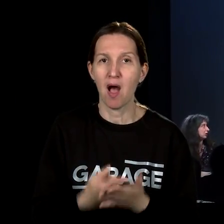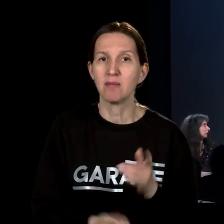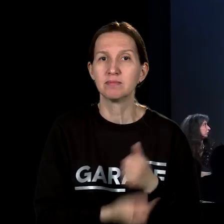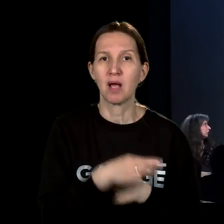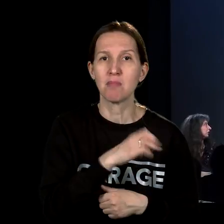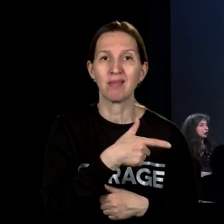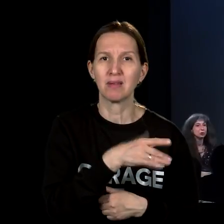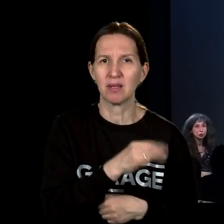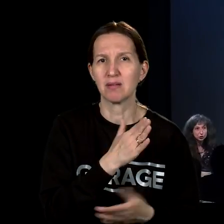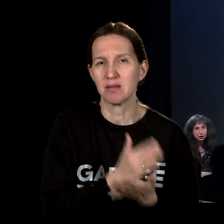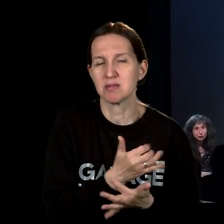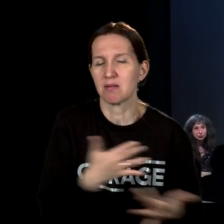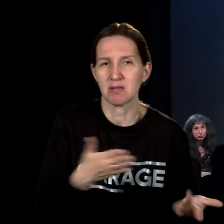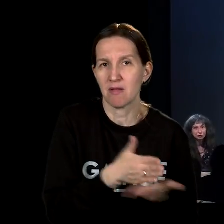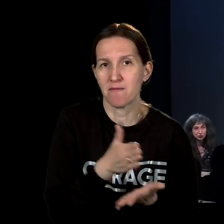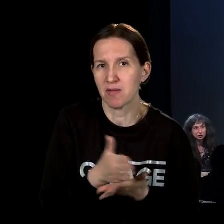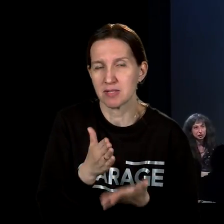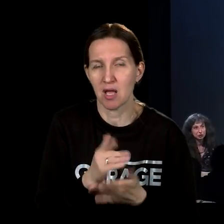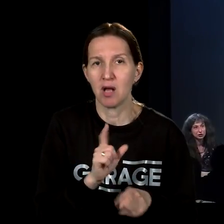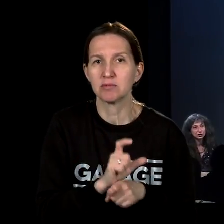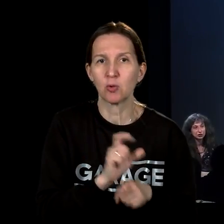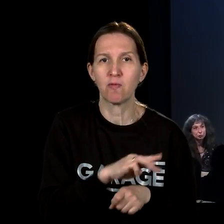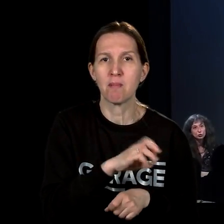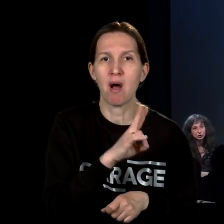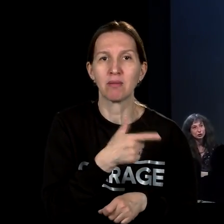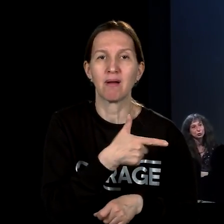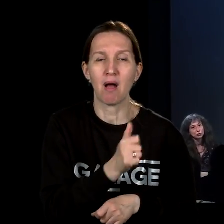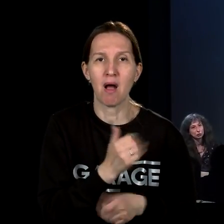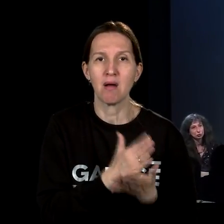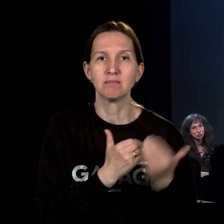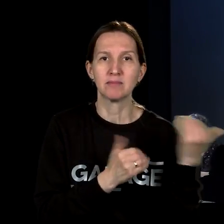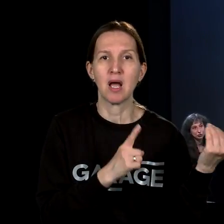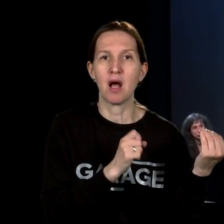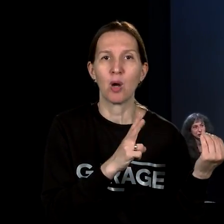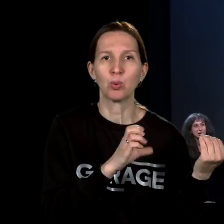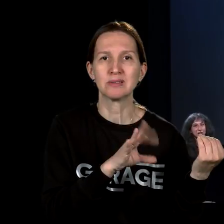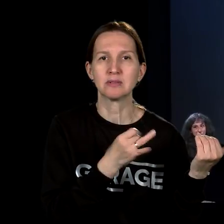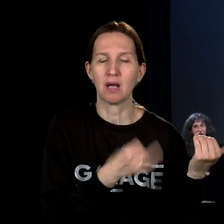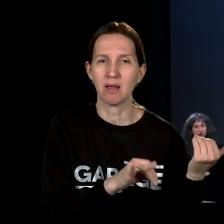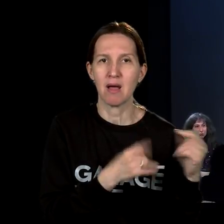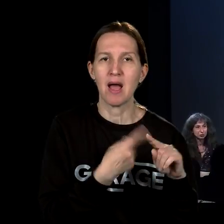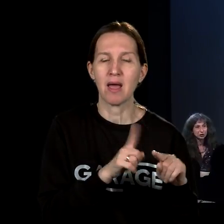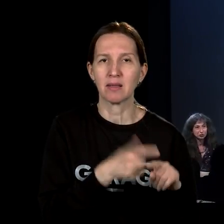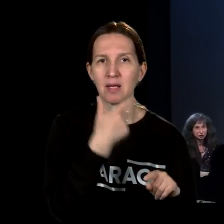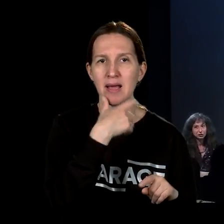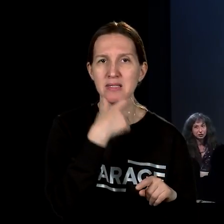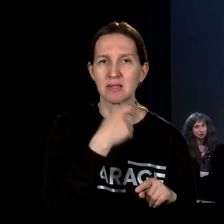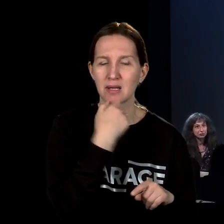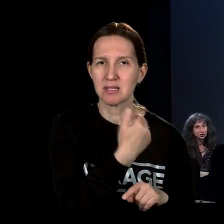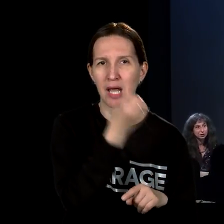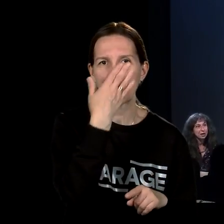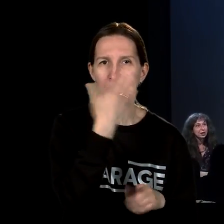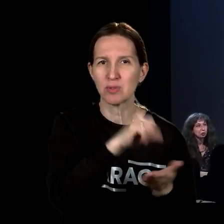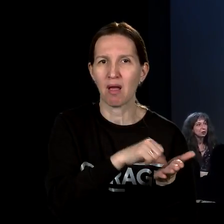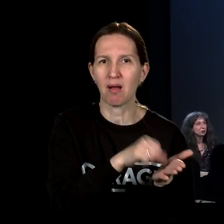манга принадлежит Хокусаю, это вот эта самая эстетика японская гравюра, которая появляется еще там, в конце